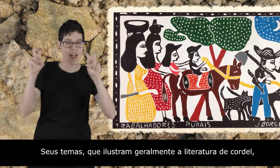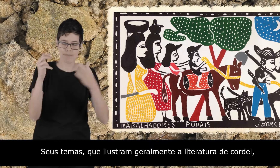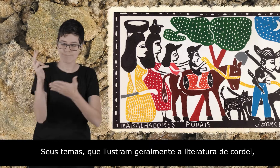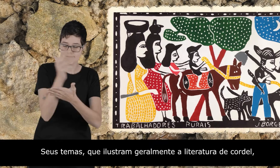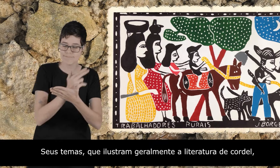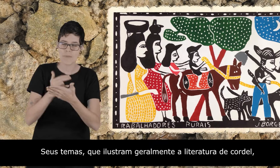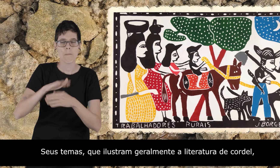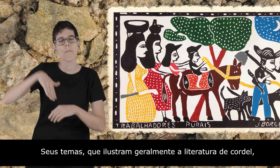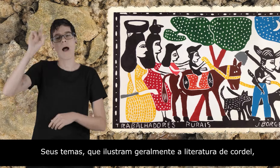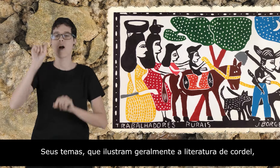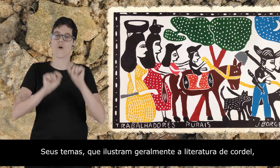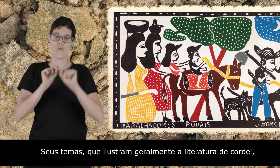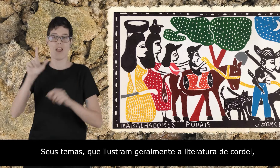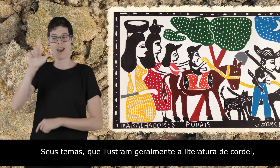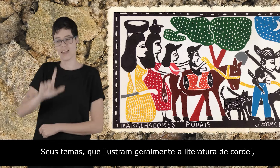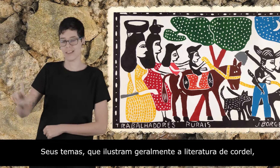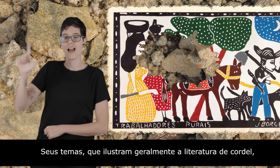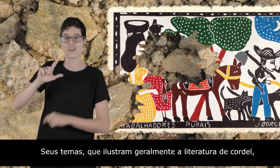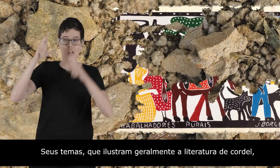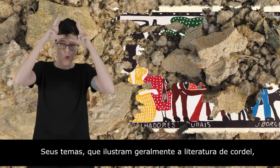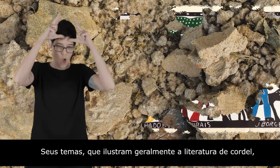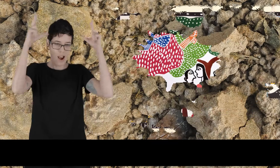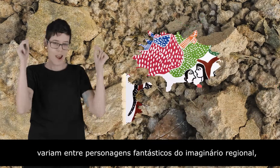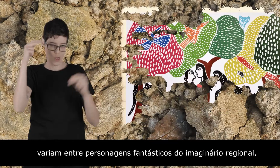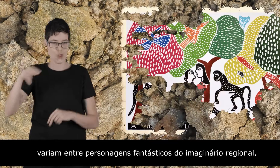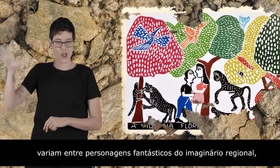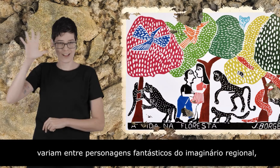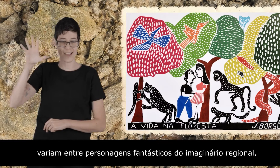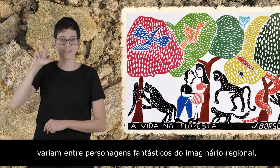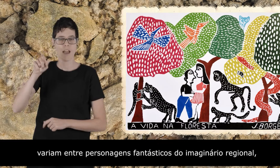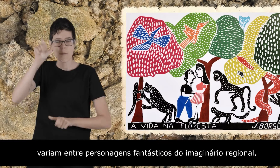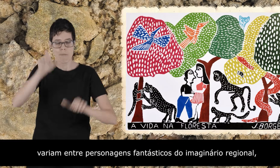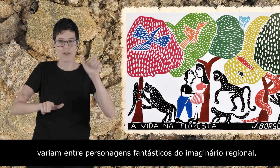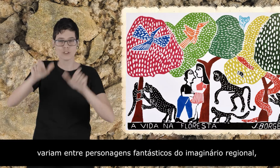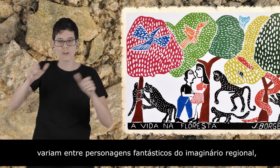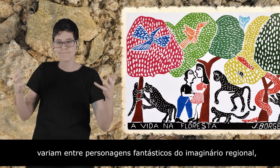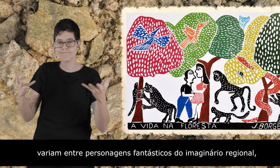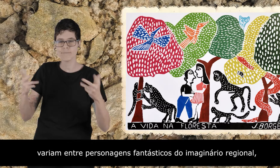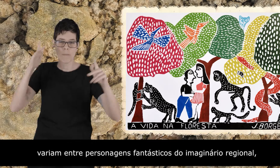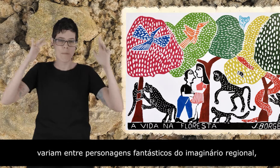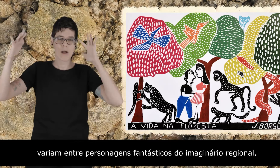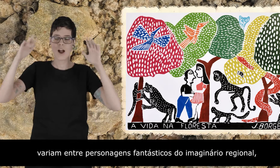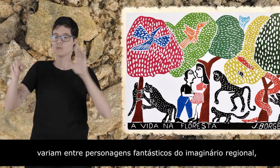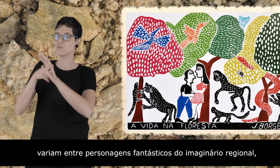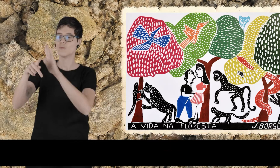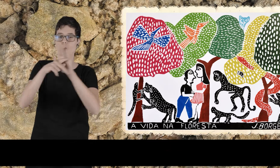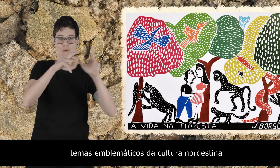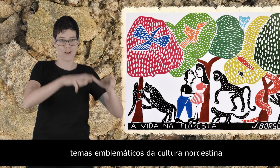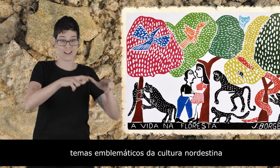Seus temas, que ilustram geralmente a literatura de cordel, variam entre personagens fantásticos do imaginário